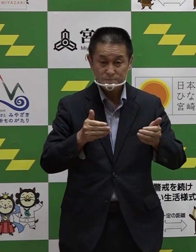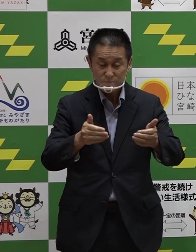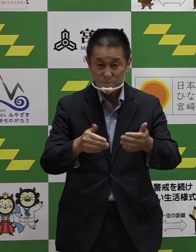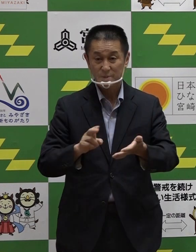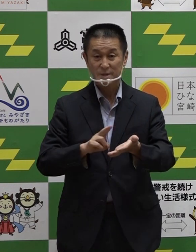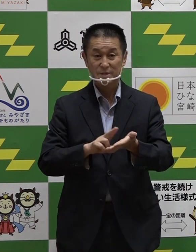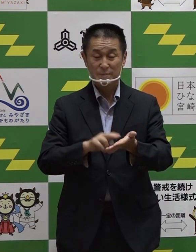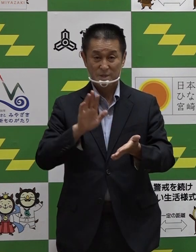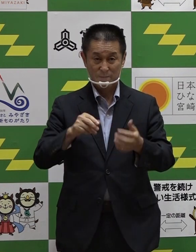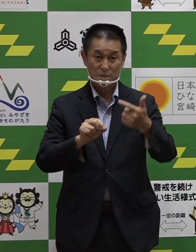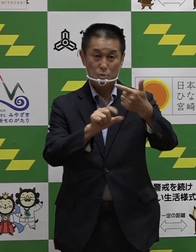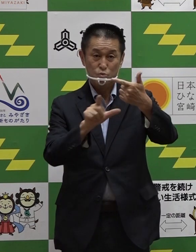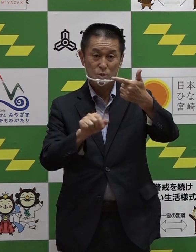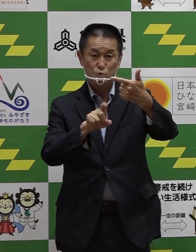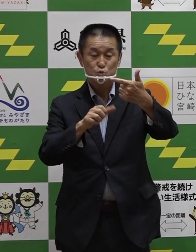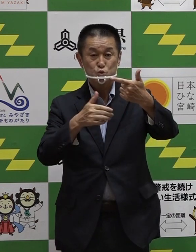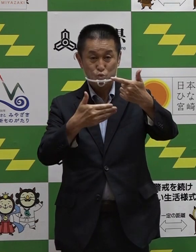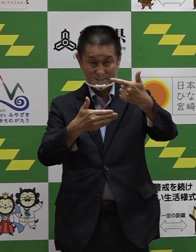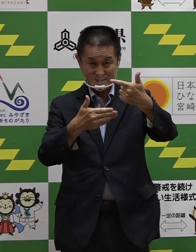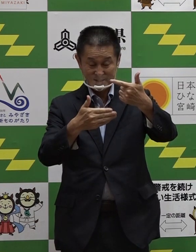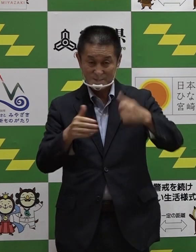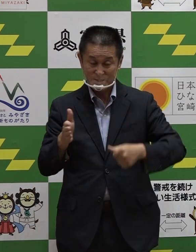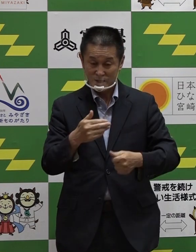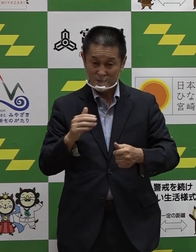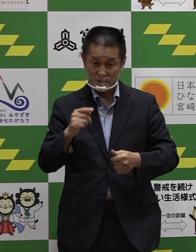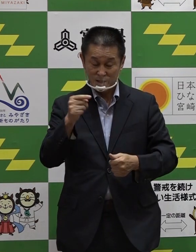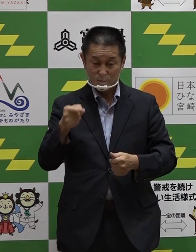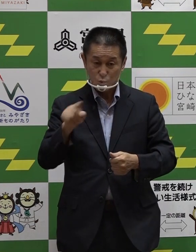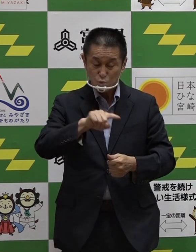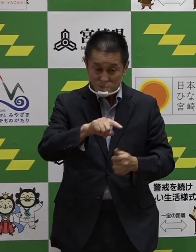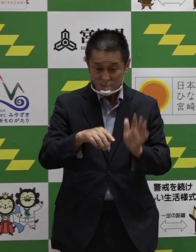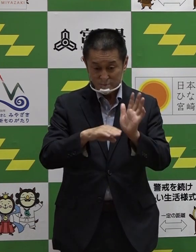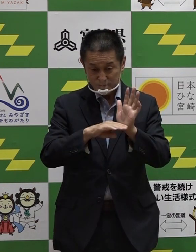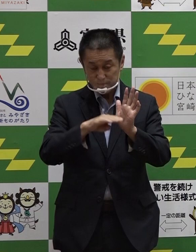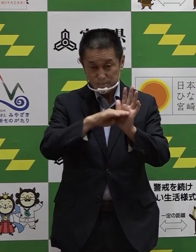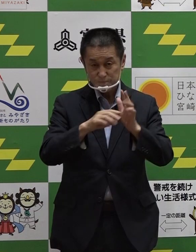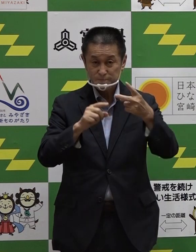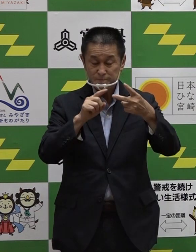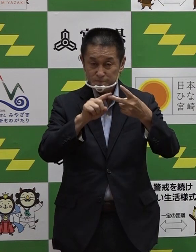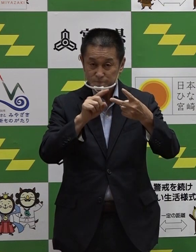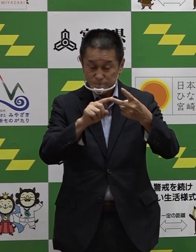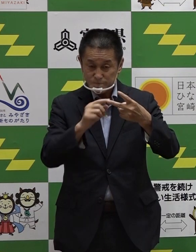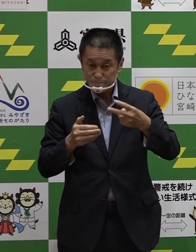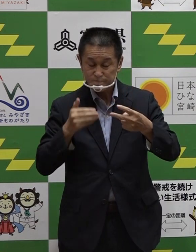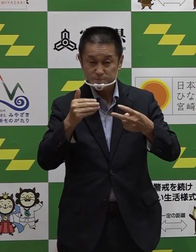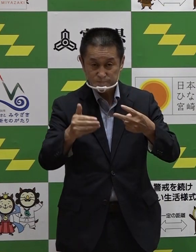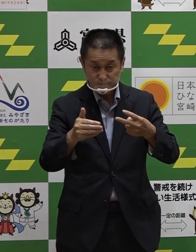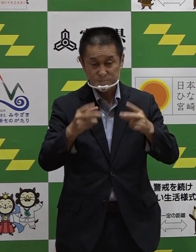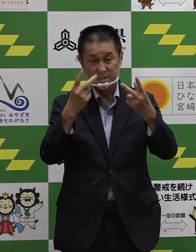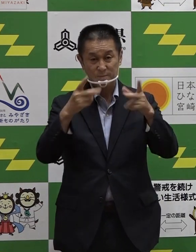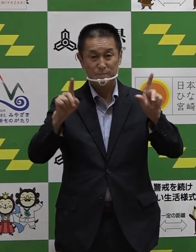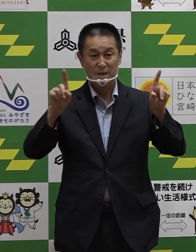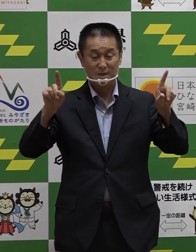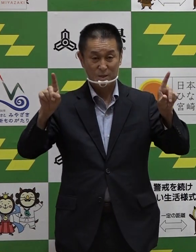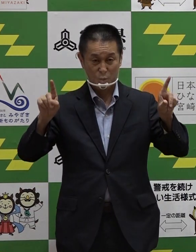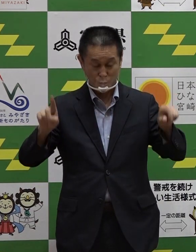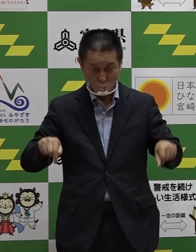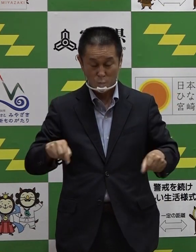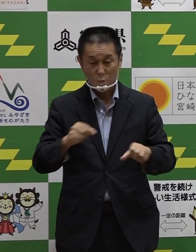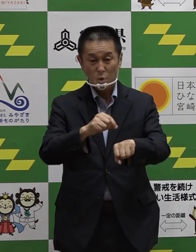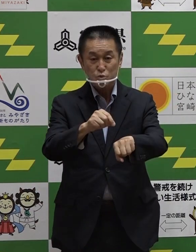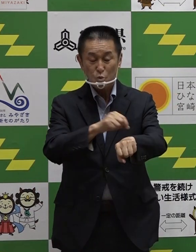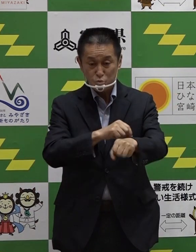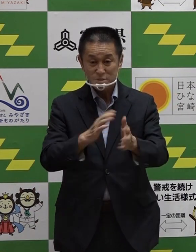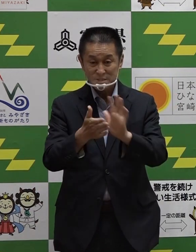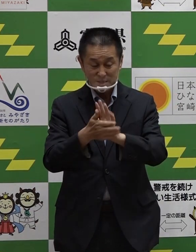ますが、6月19日から次の第2ステップになります。そのことで、イベント、それから特に県